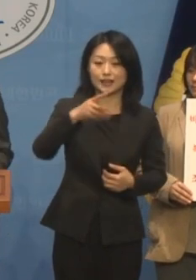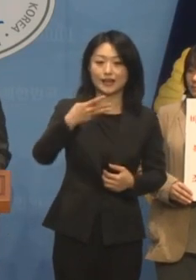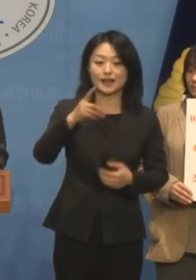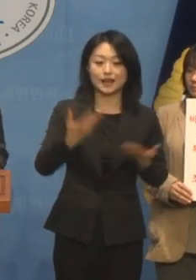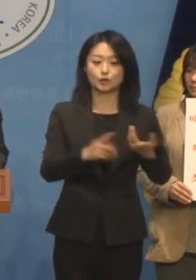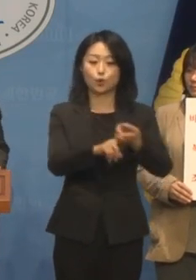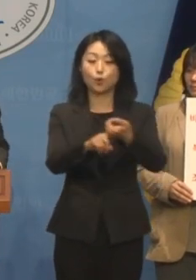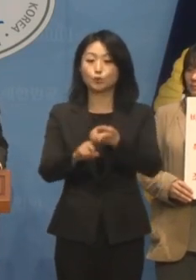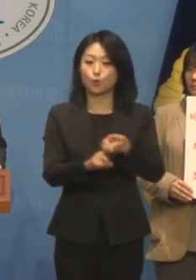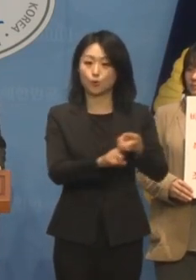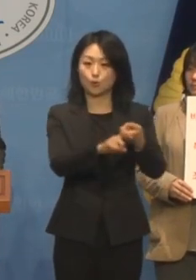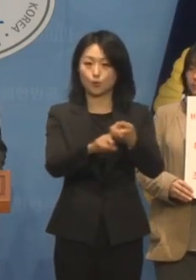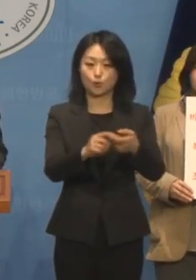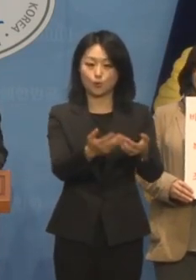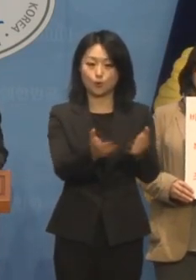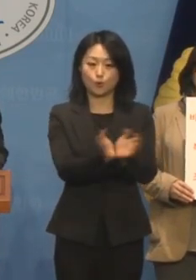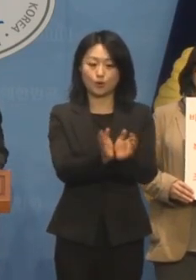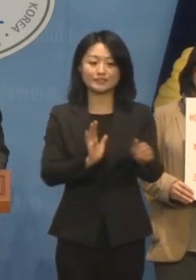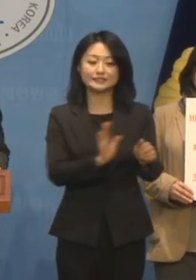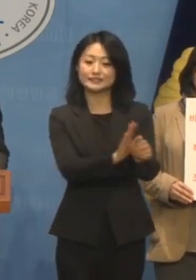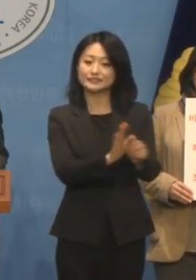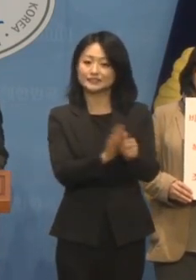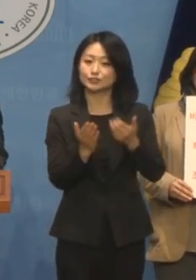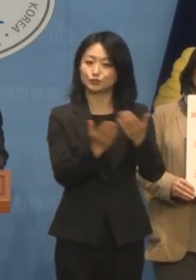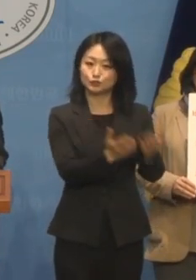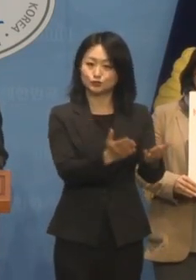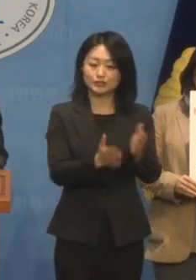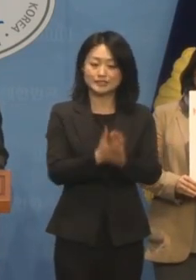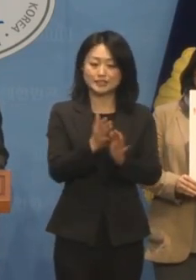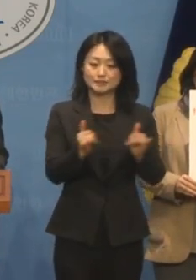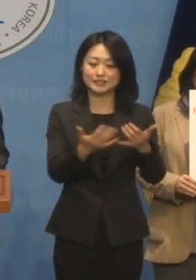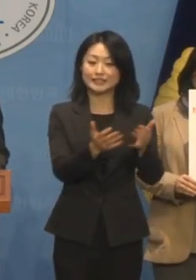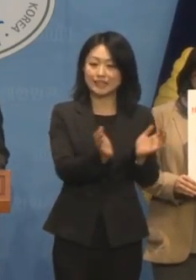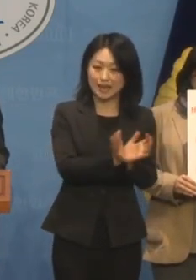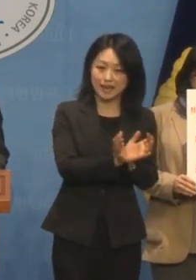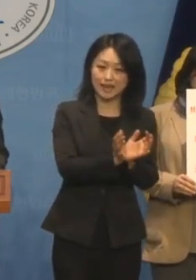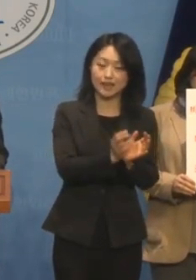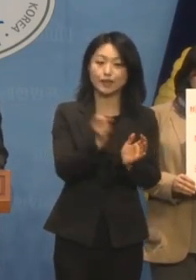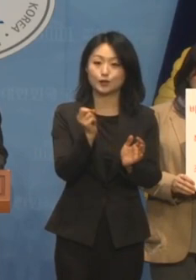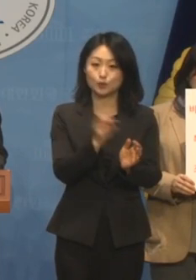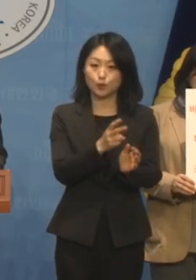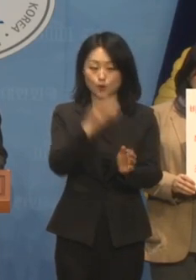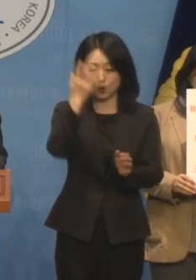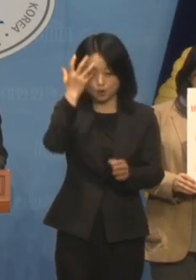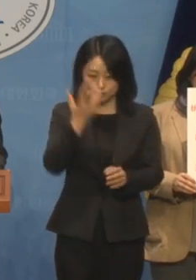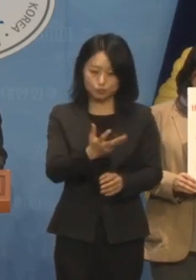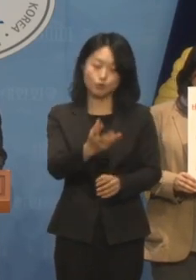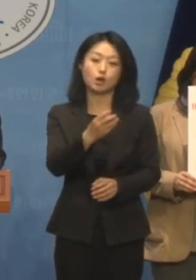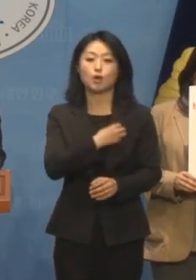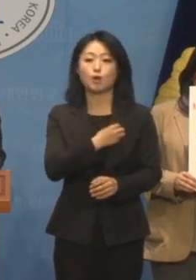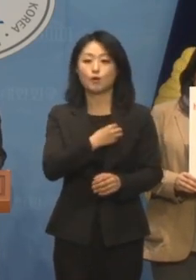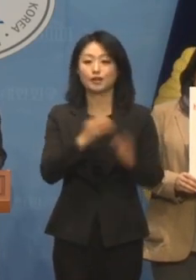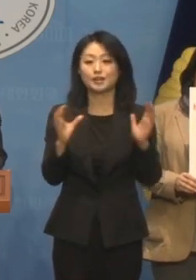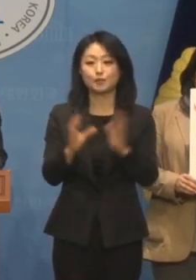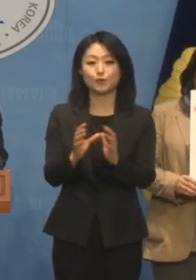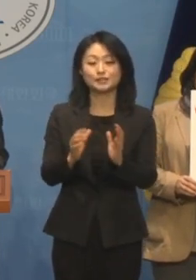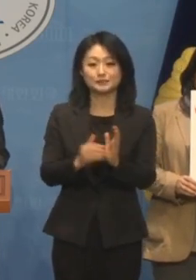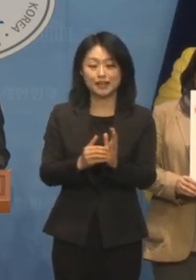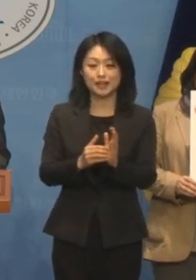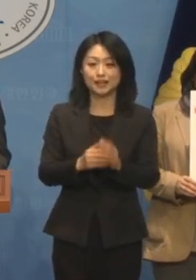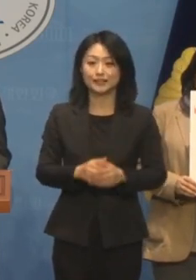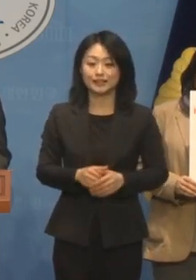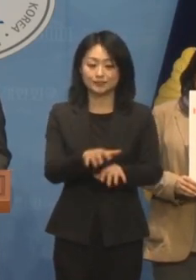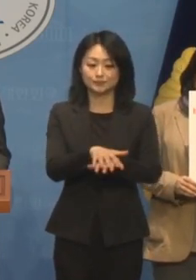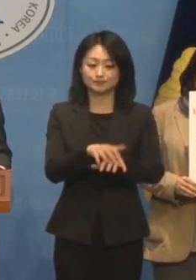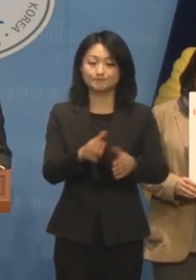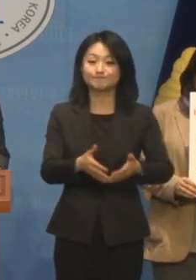노조 이제 지원하기 위해서 여러 시민단체 그다음에 카라의 후원 회원들이 함께 모여서 공대위를